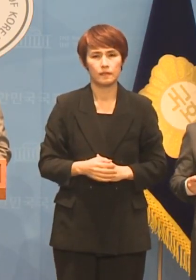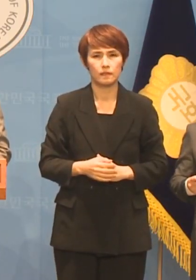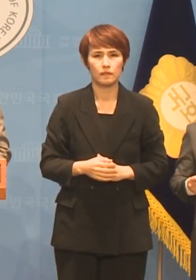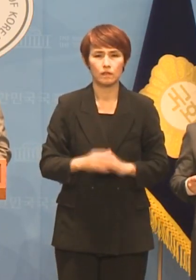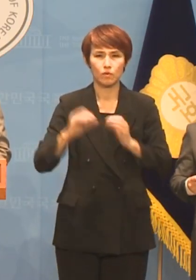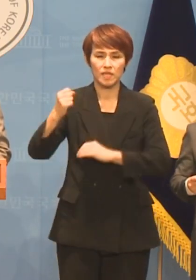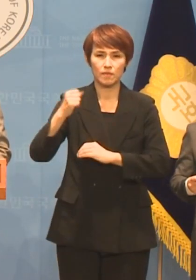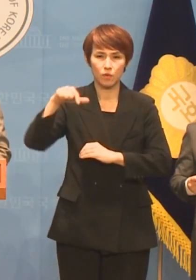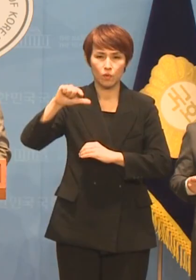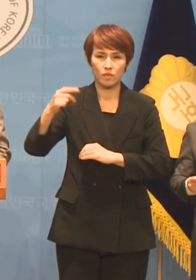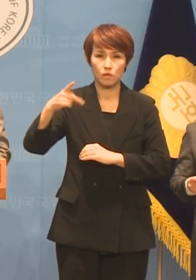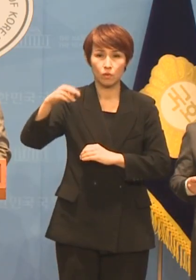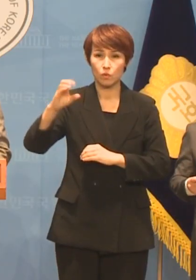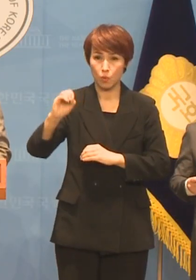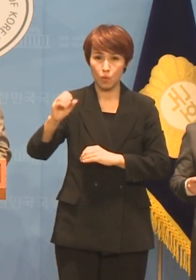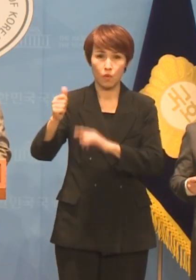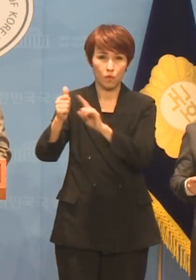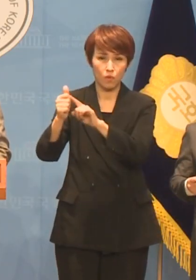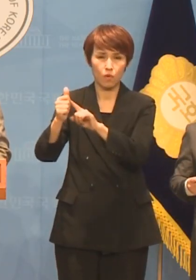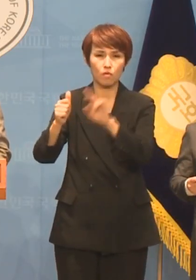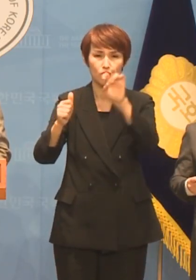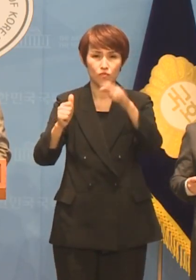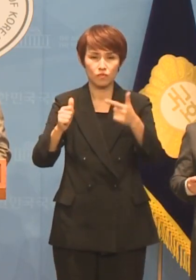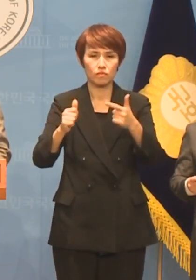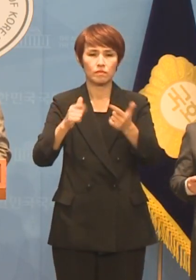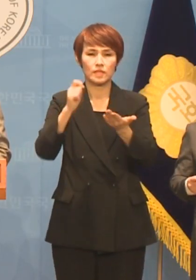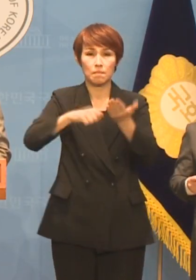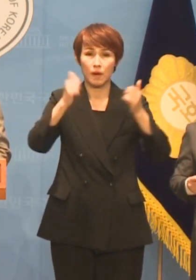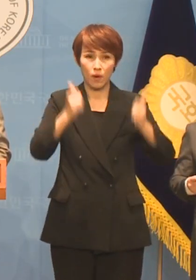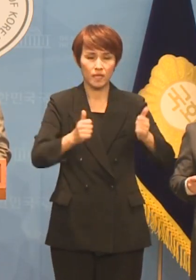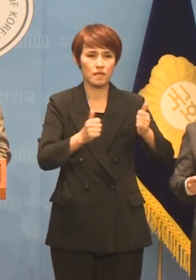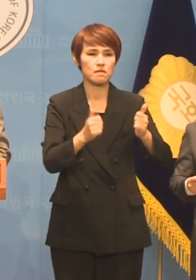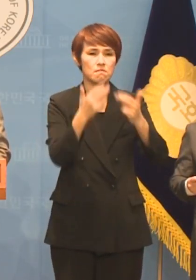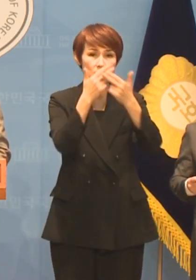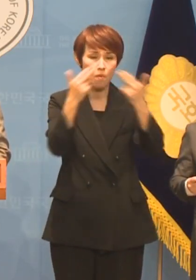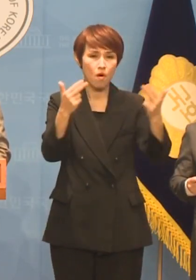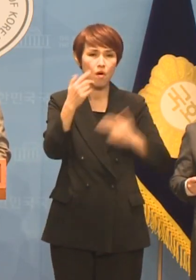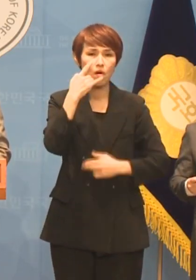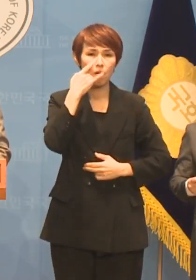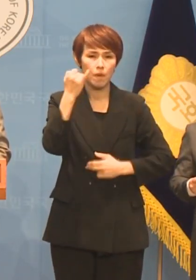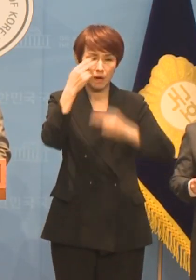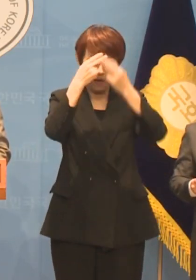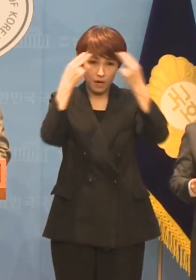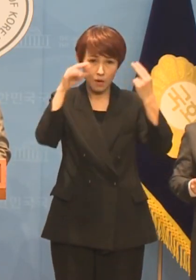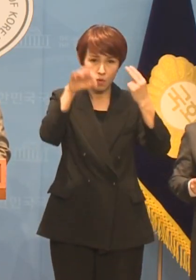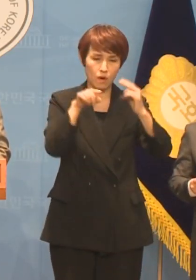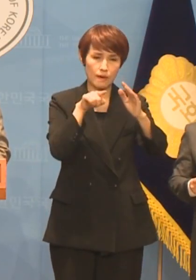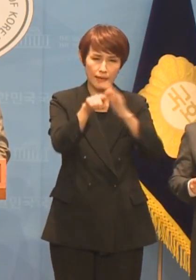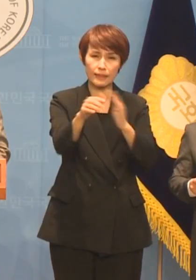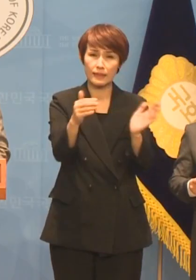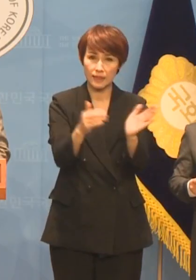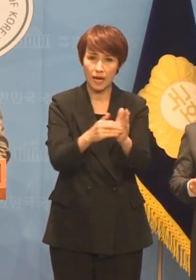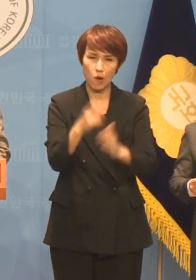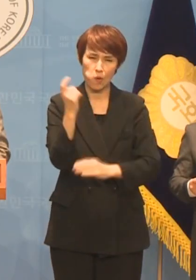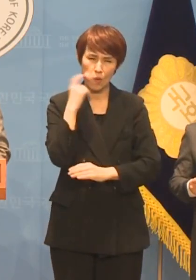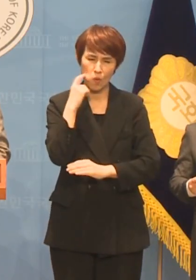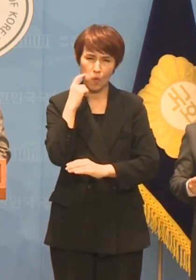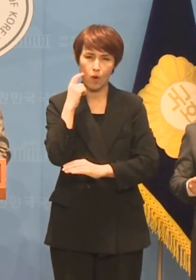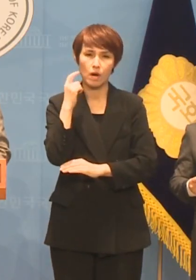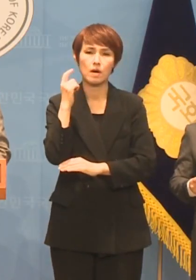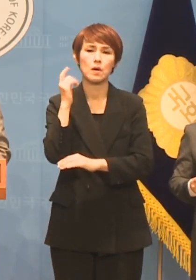권성도 원내대표는 문영배 헌법재판관이 이재명 대표의 모친상에 조문했다는 허위조작